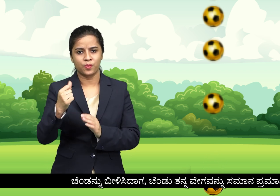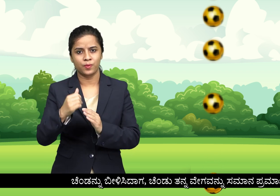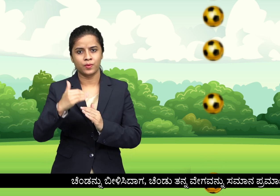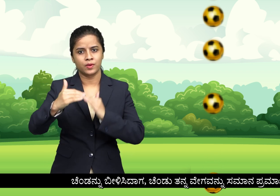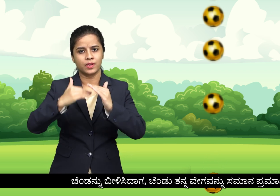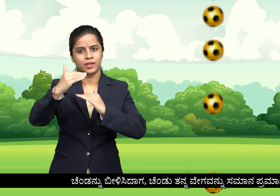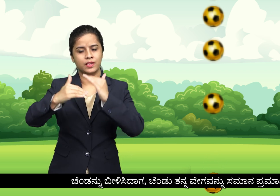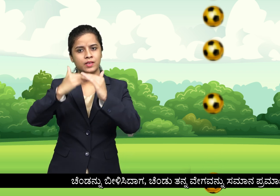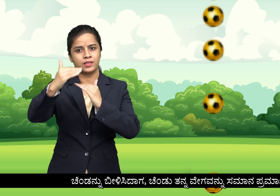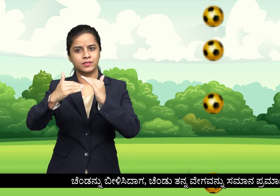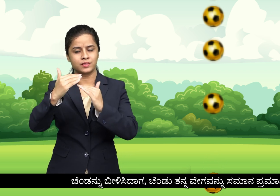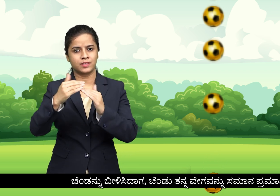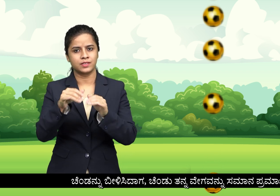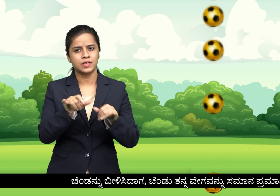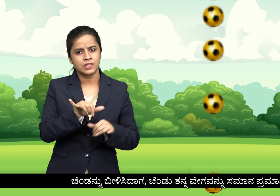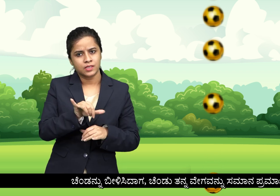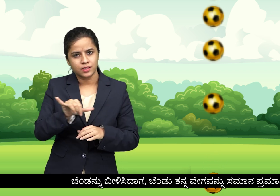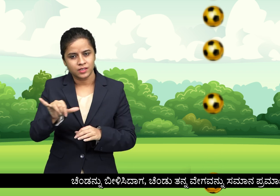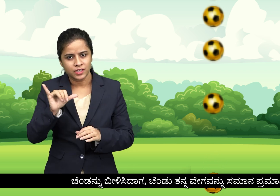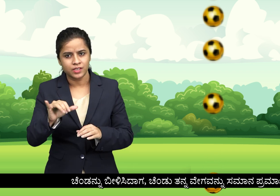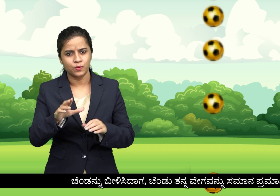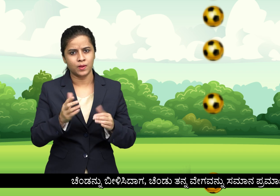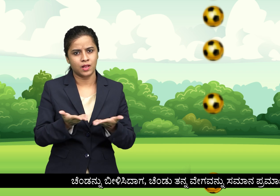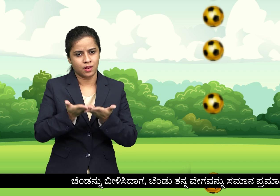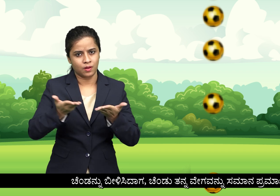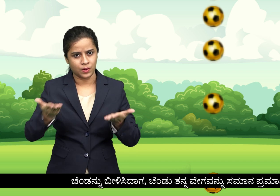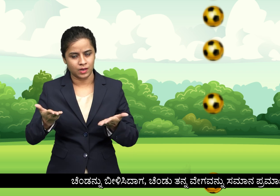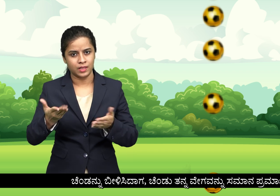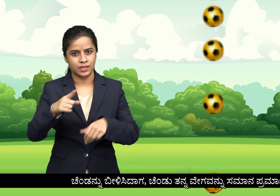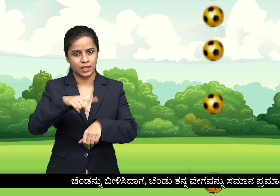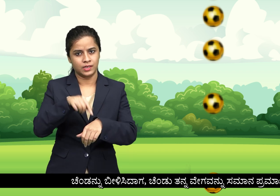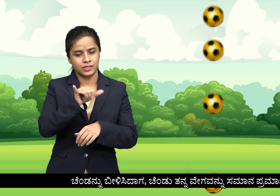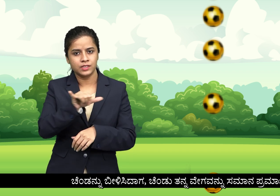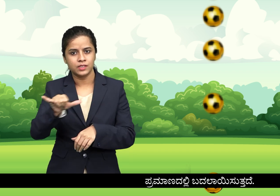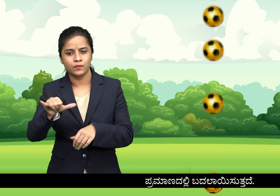ಚೆಂಡನ್ನು ಬೀಳಿಸಿದಾಗ ಚೆಂಡು ತನ್ನ ವೇಗವನ್ನ ಸಮಾನ ಪ್ರಮಾಣದಲ್ಲಿ ಬದಲಾಯಿಸುತ್ತೆ.